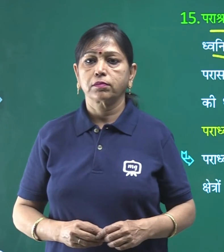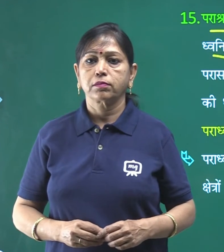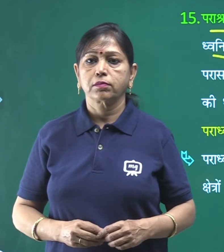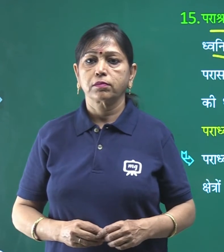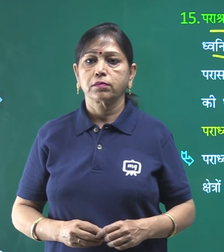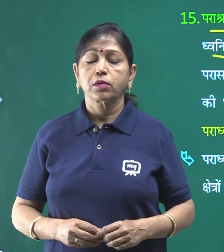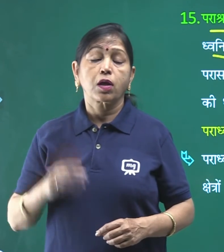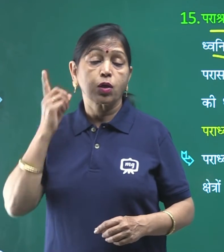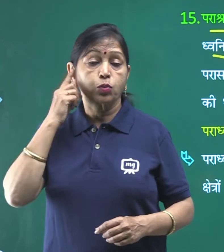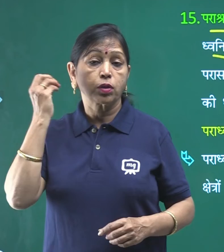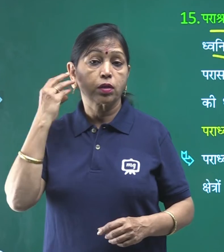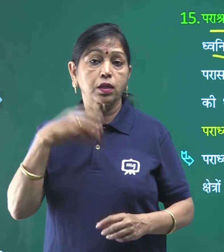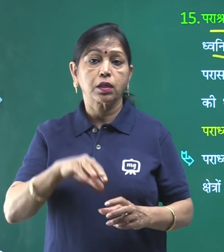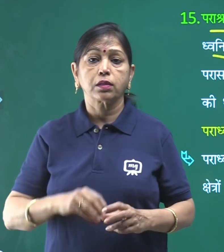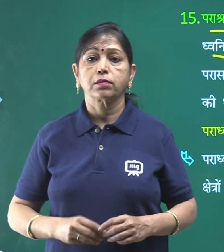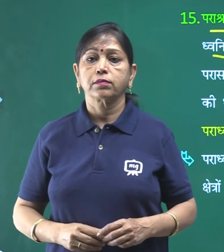ध्वनि की